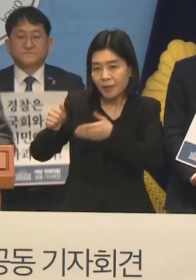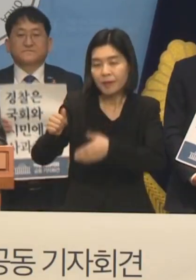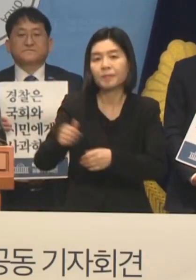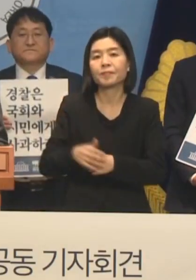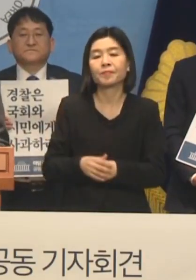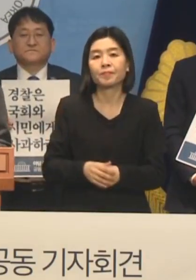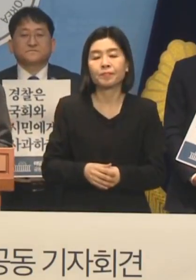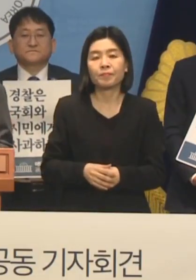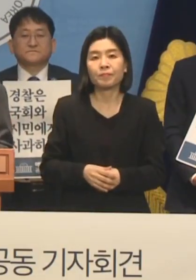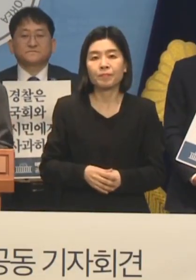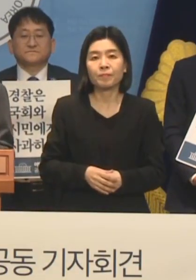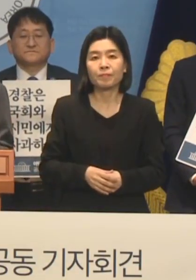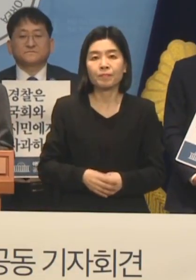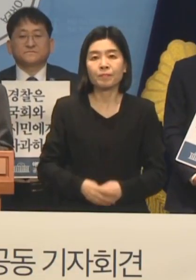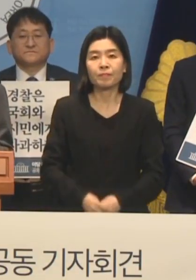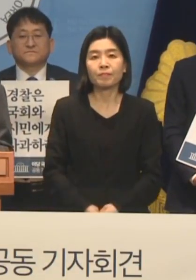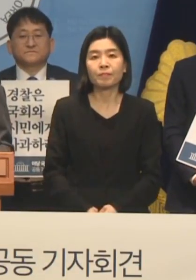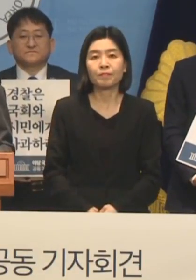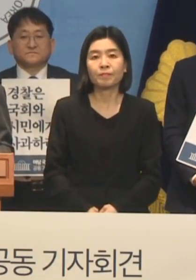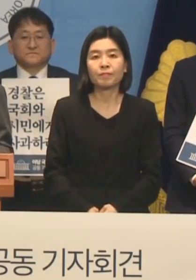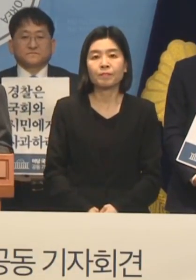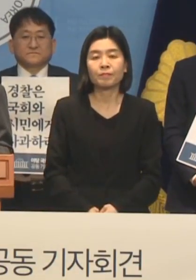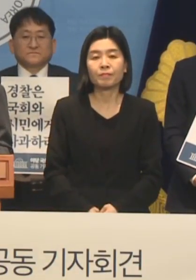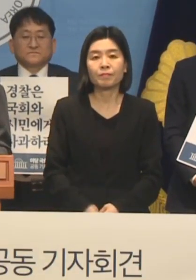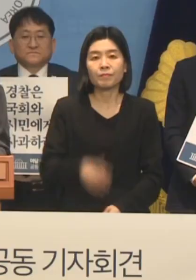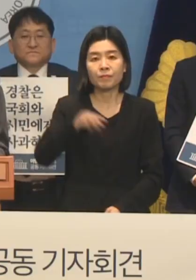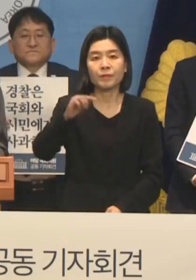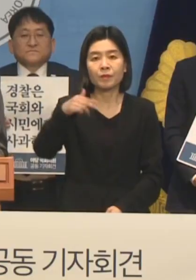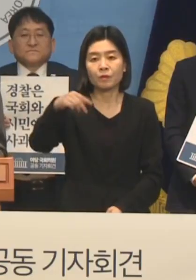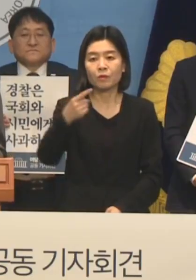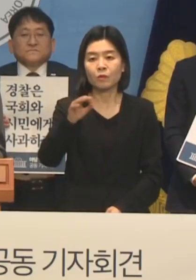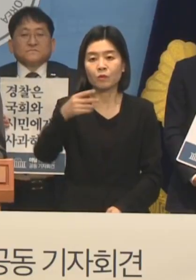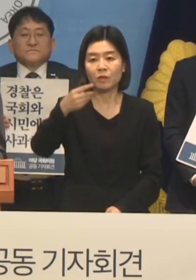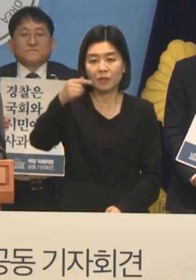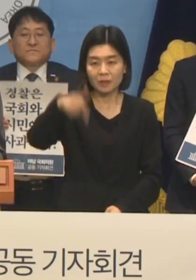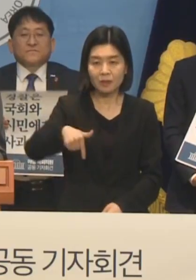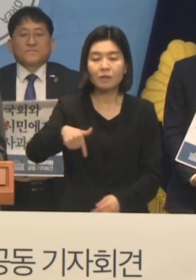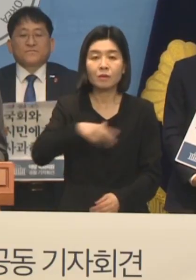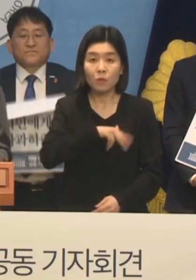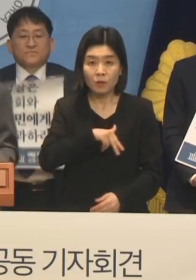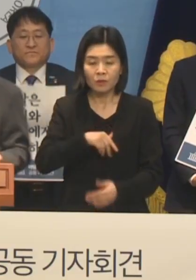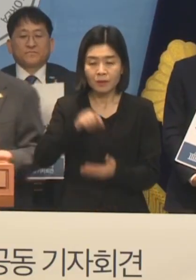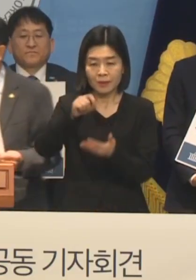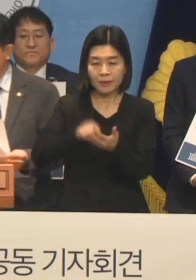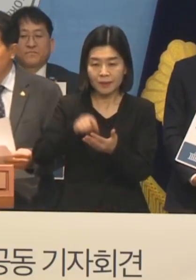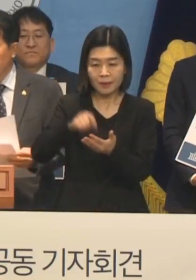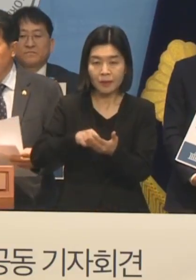예, 마지막으로 우리 전종덕 의원께서 우리 기자회견문을 낭독하도록 하겠습니다.